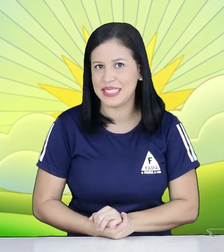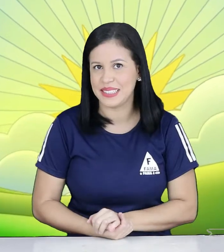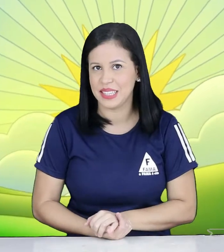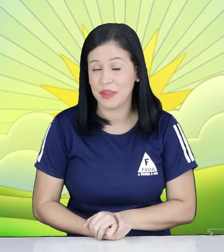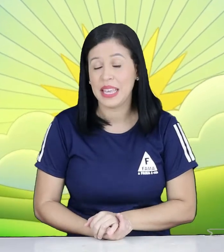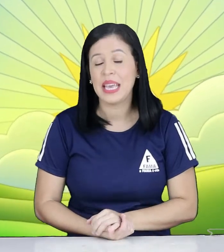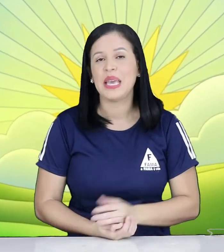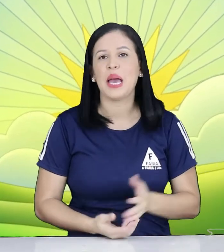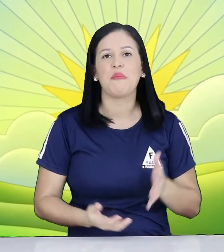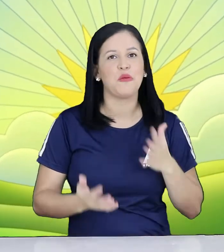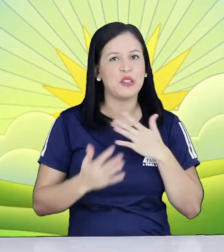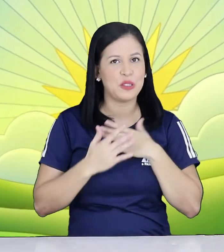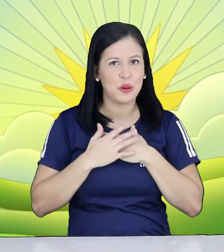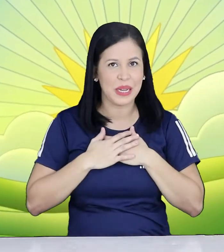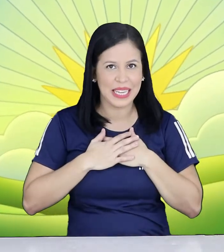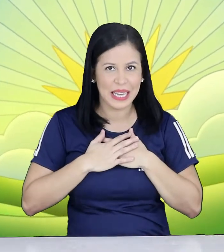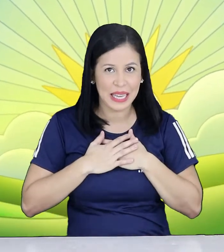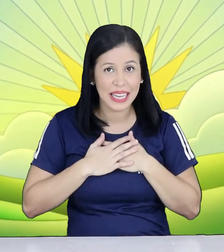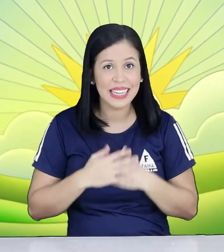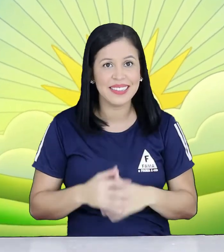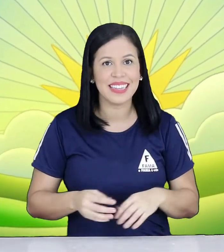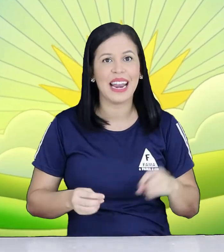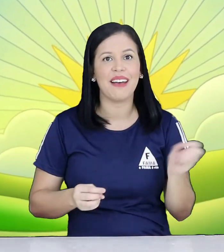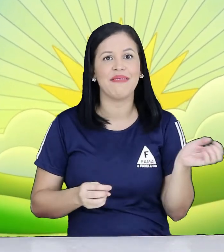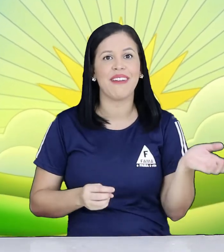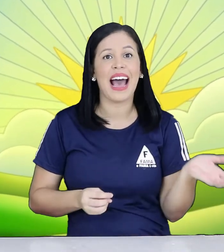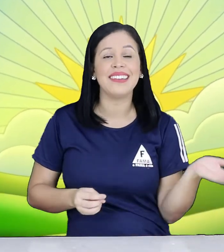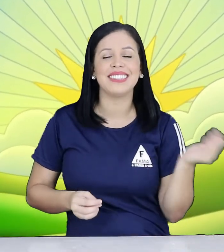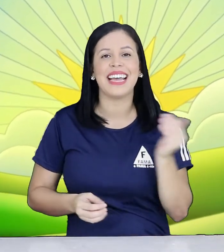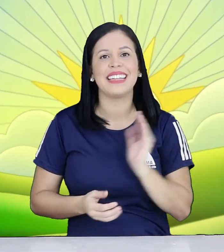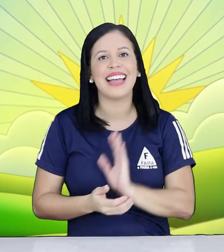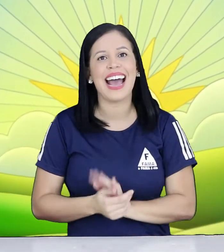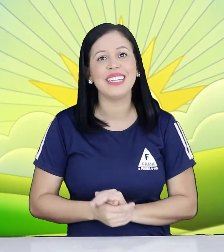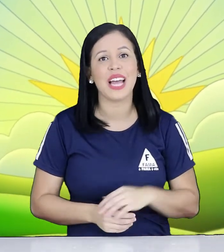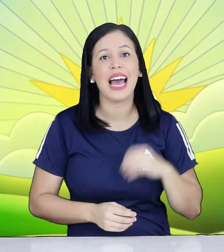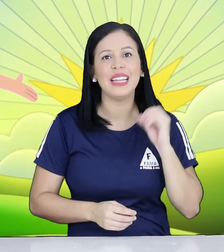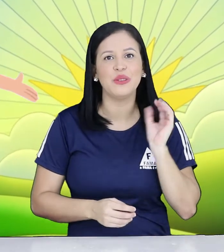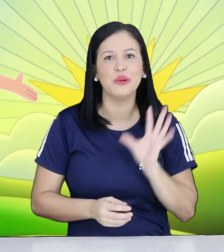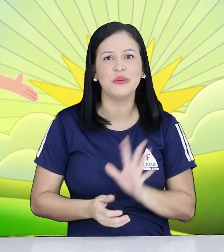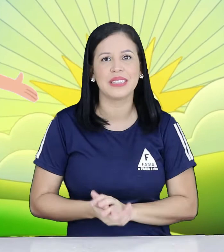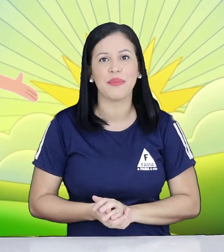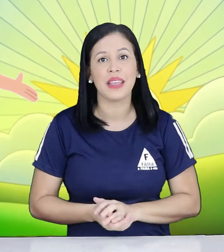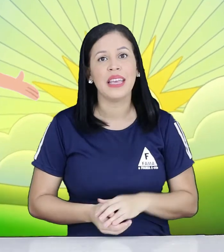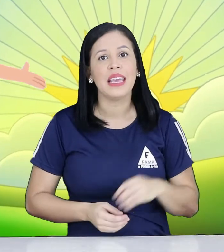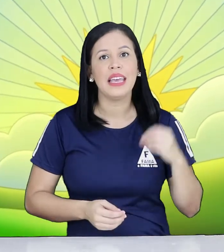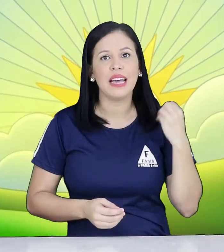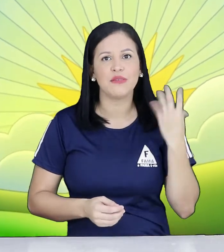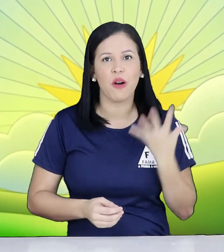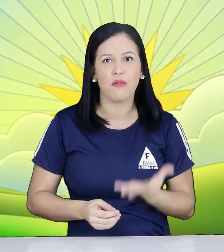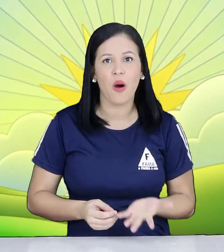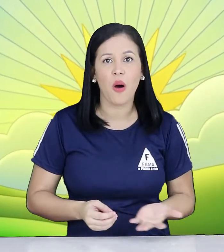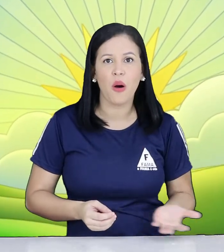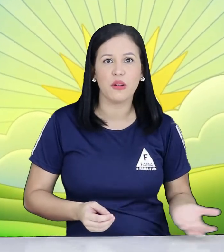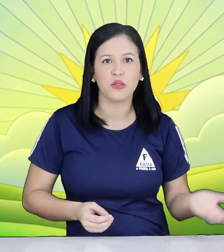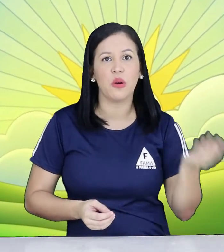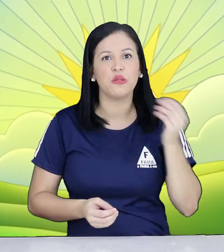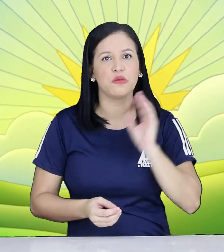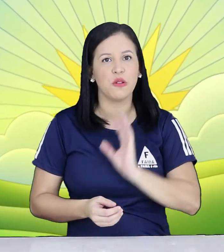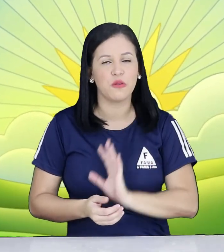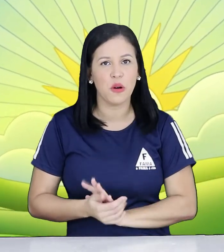infância. E a professora aqui está na fase da idade adulta. E as vovós ou os vovôs